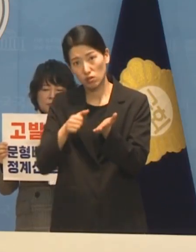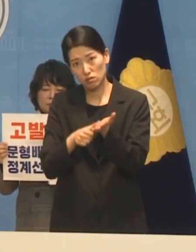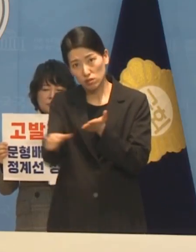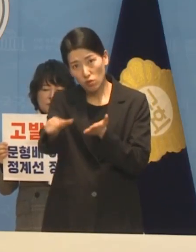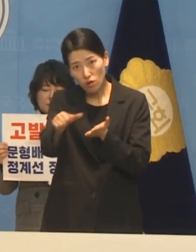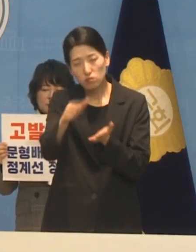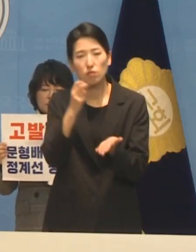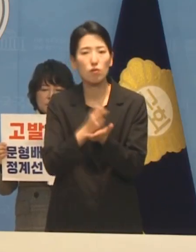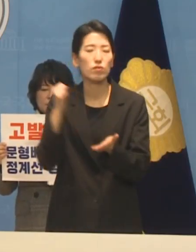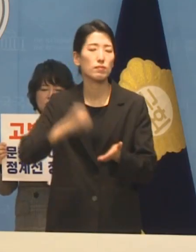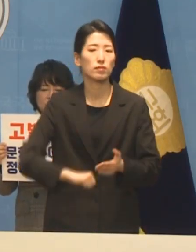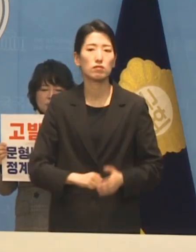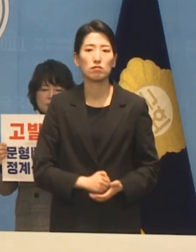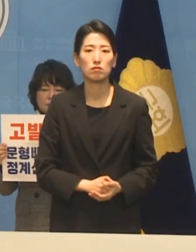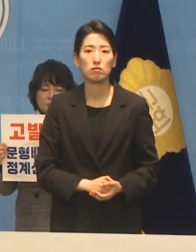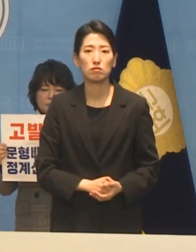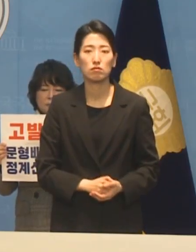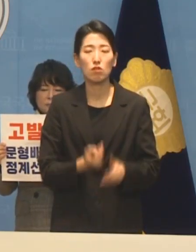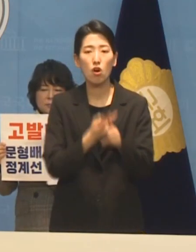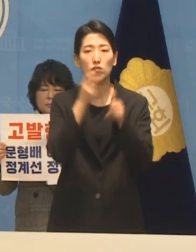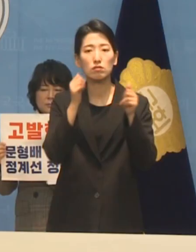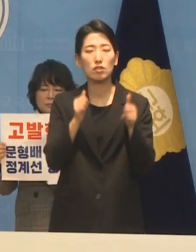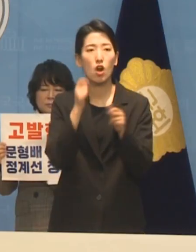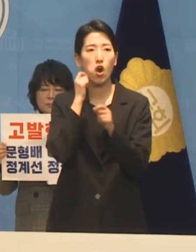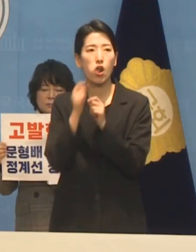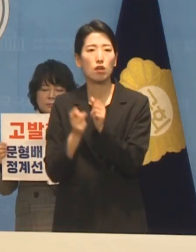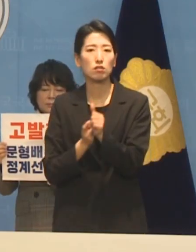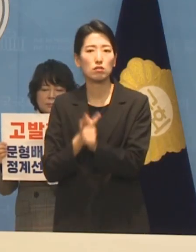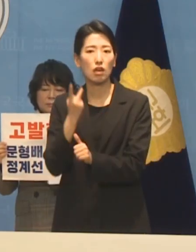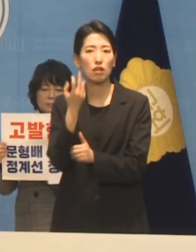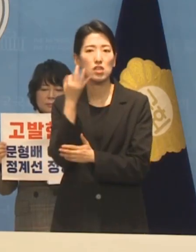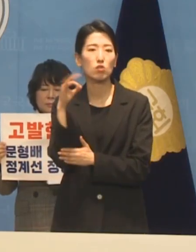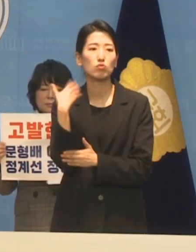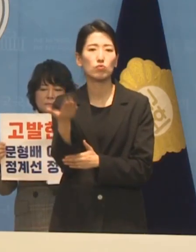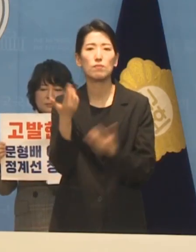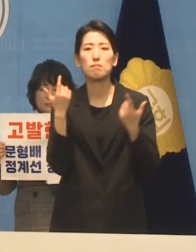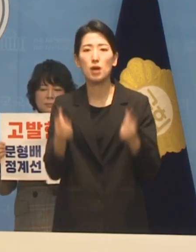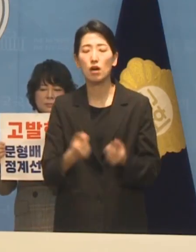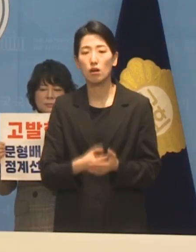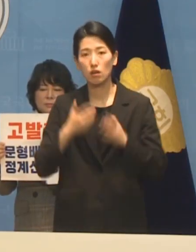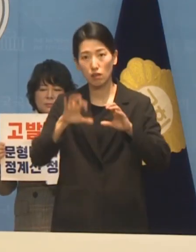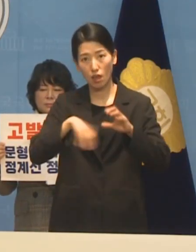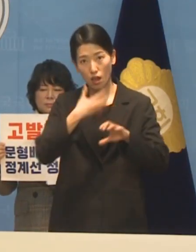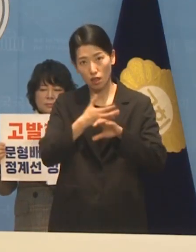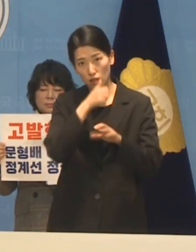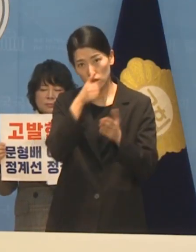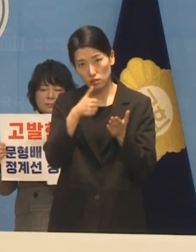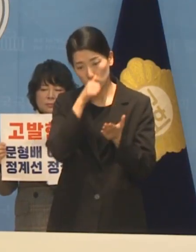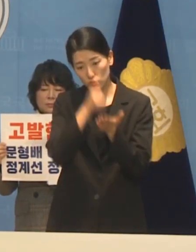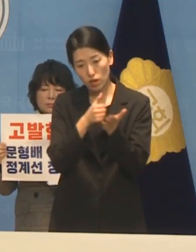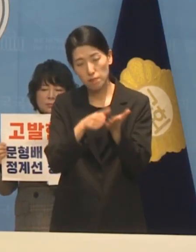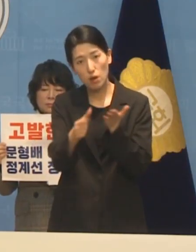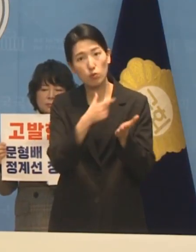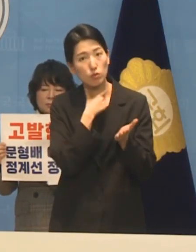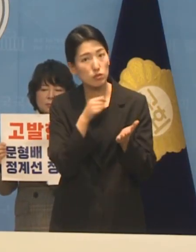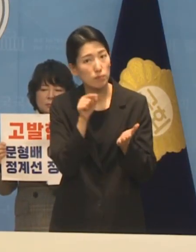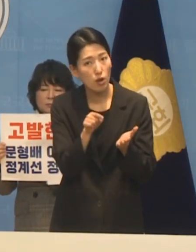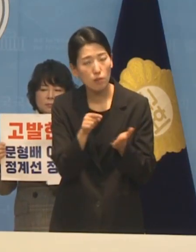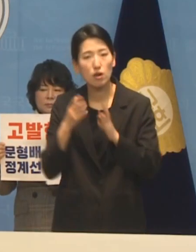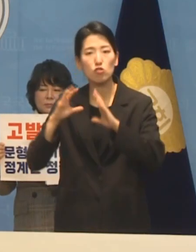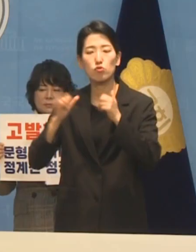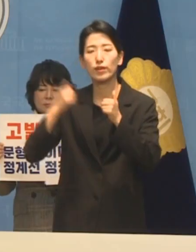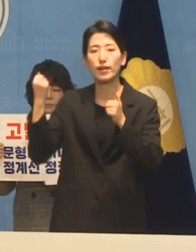행위이며 헌재가 사기 탄핵을 용인한 것입니다. 내란죄를 빼려면 탄핵소추안을 국회로 되돌려